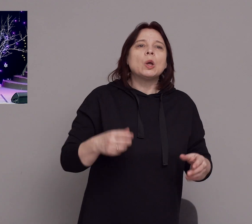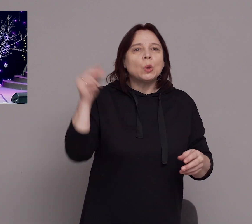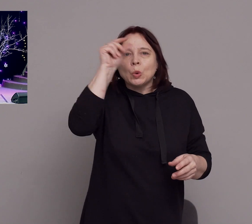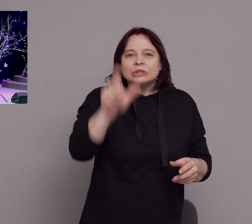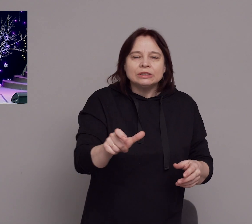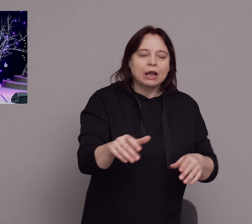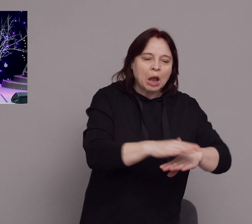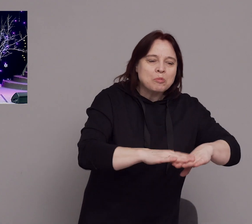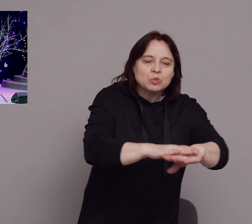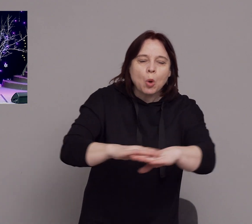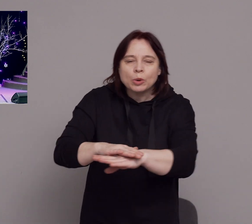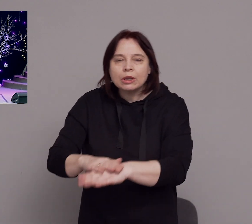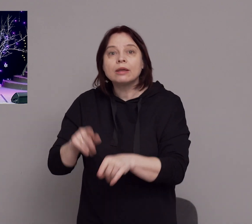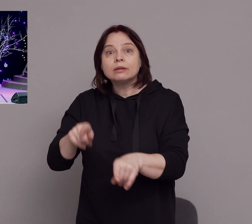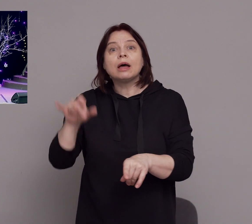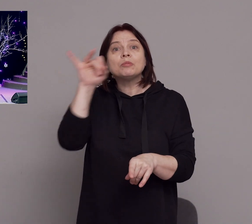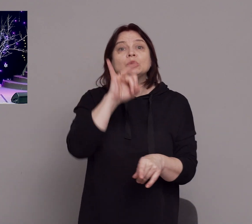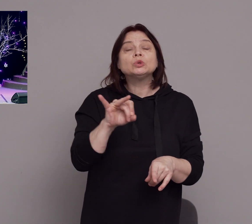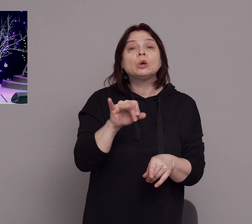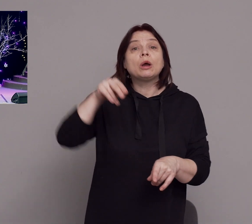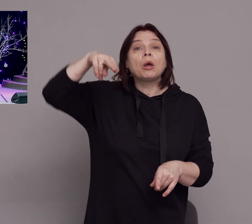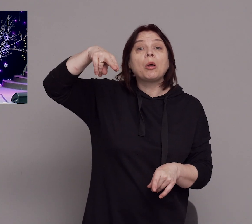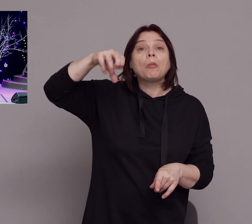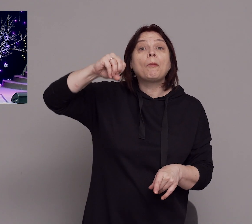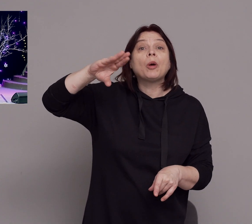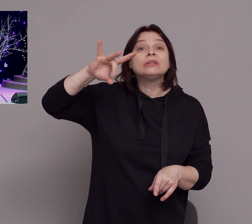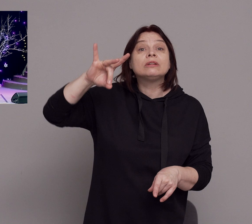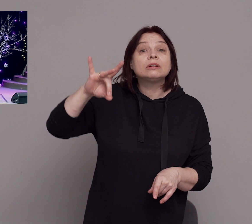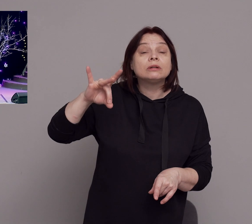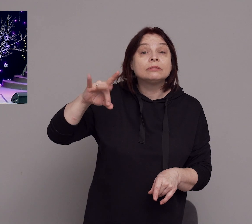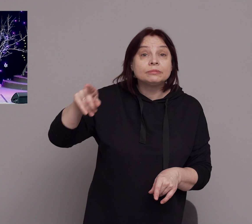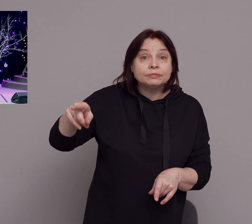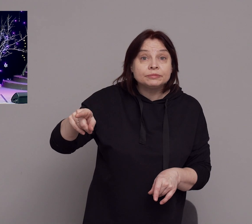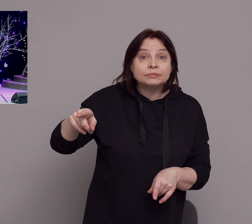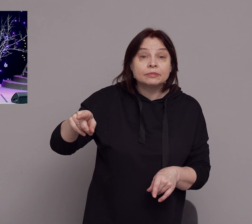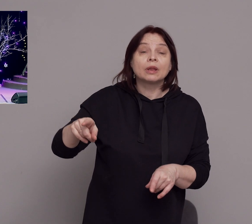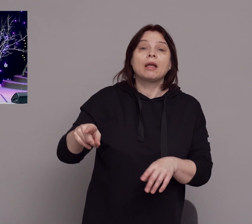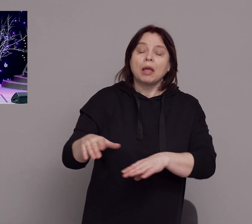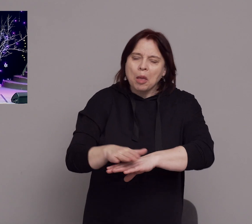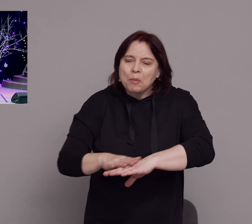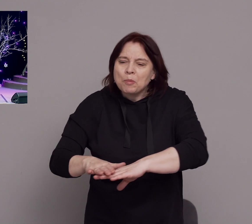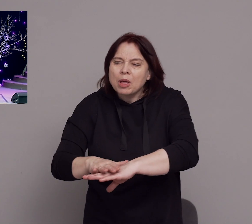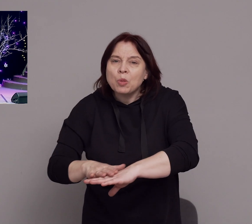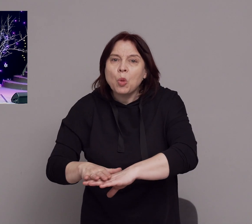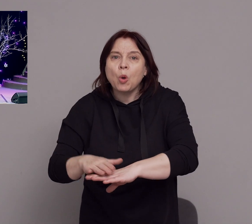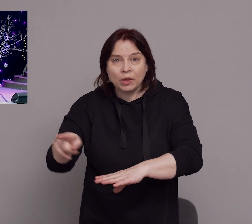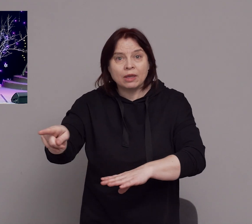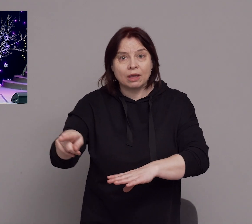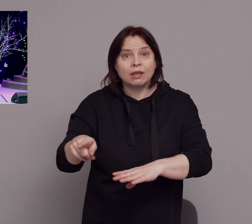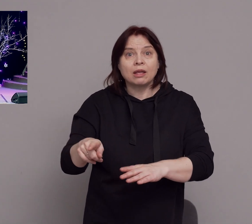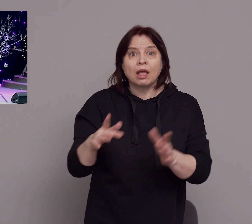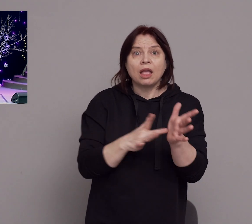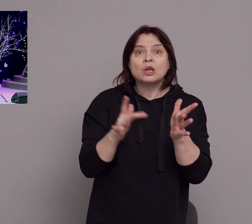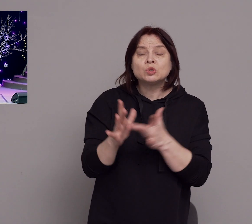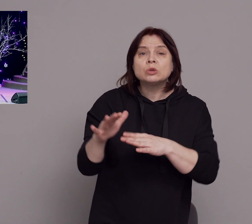В этой истории мы видим вот это описание, то, что написано в послании филиппийцам, но только в действии. Потому что,